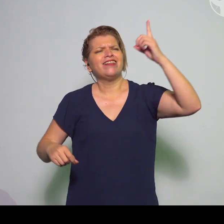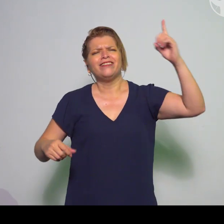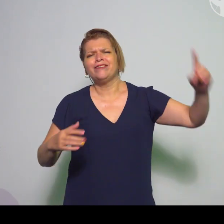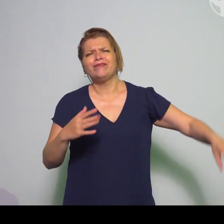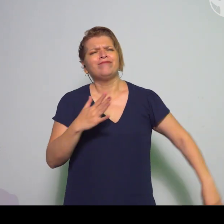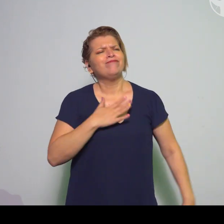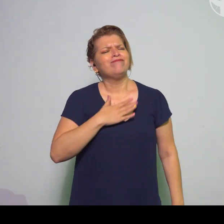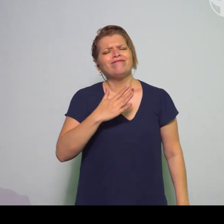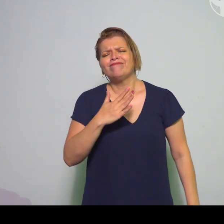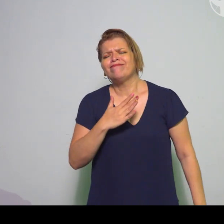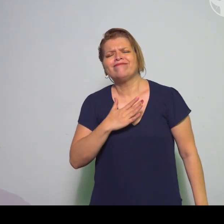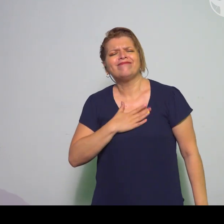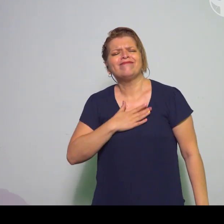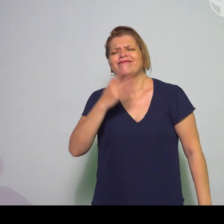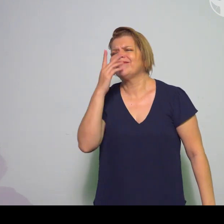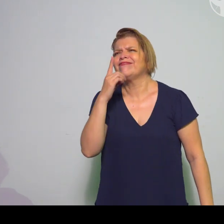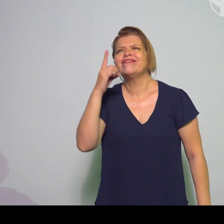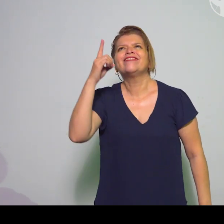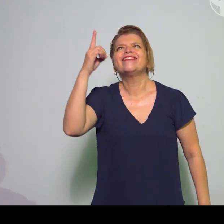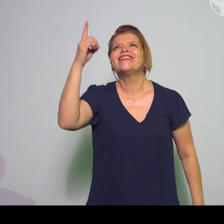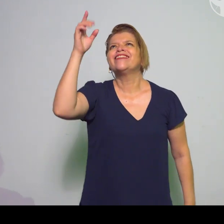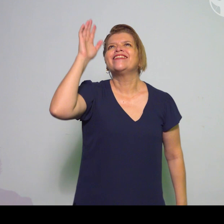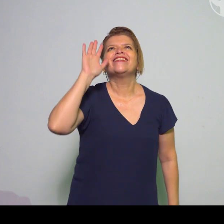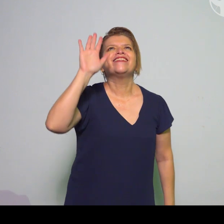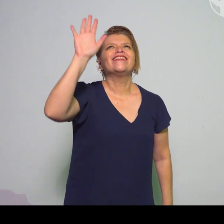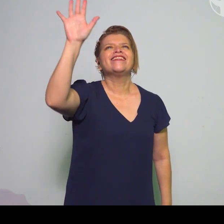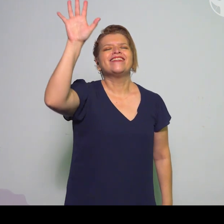Dios, así.